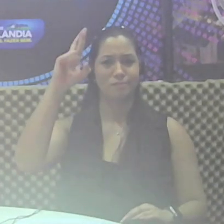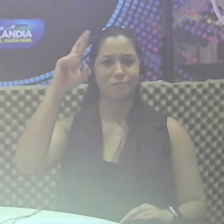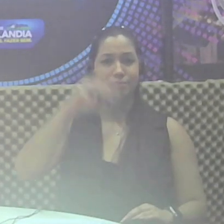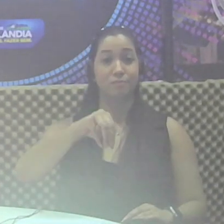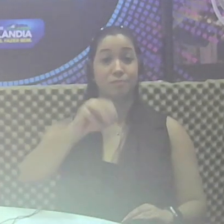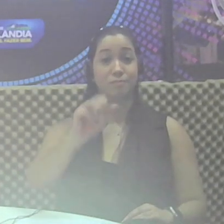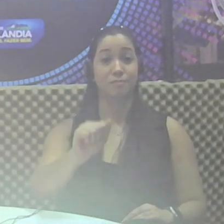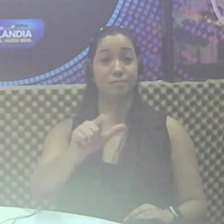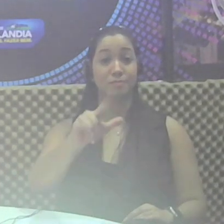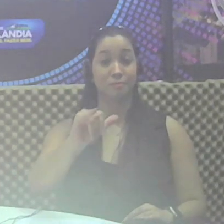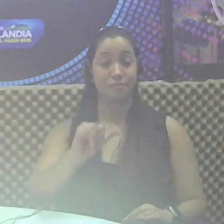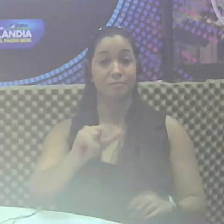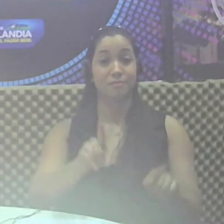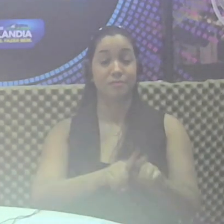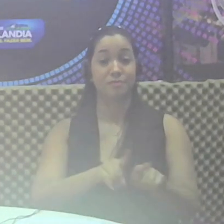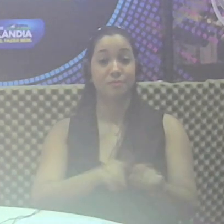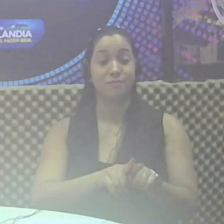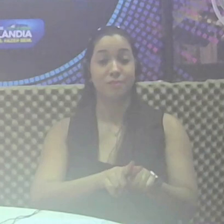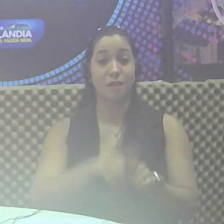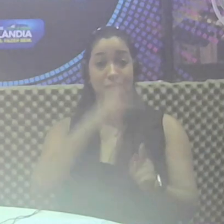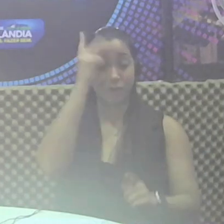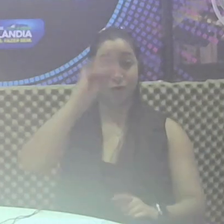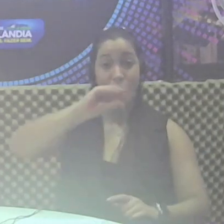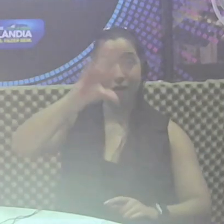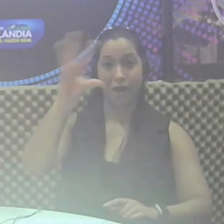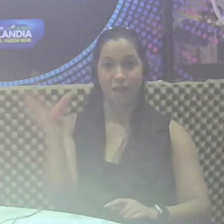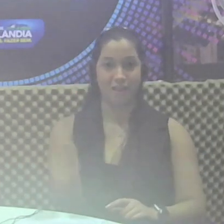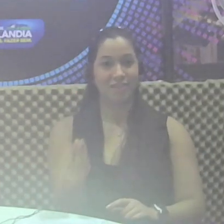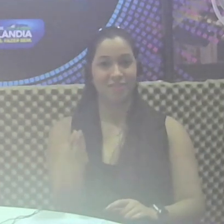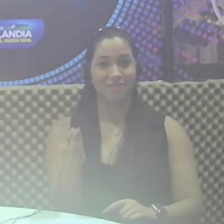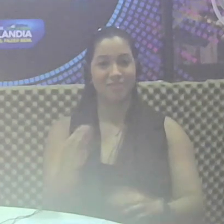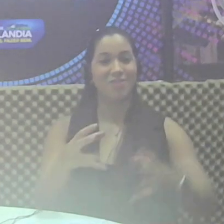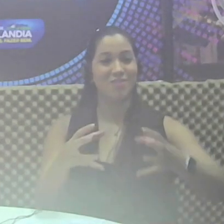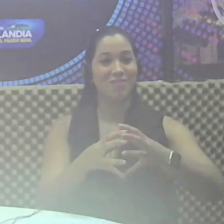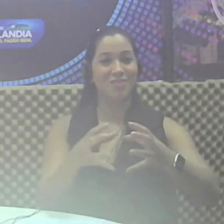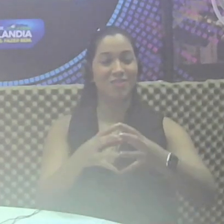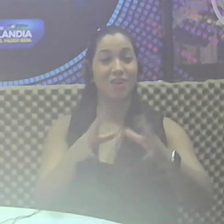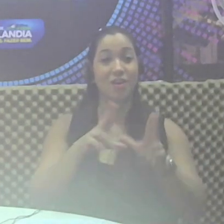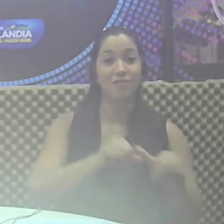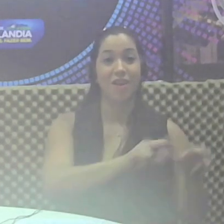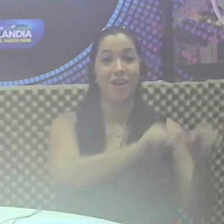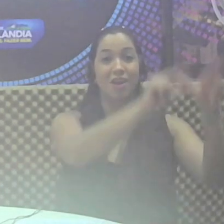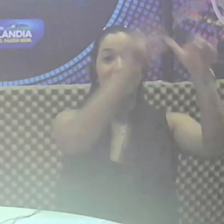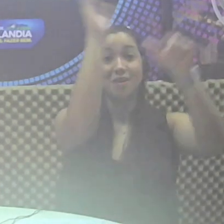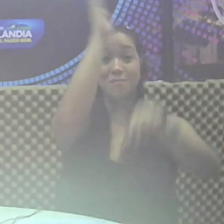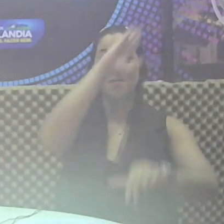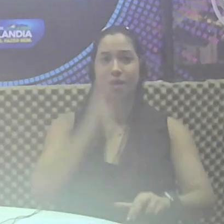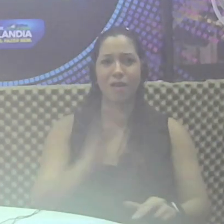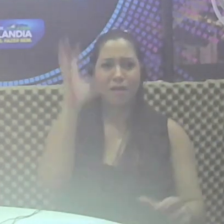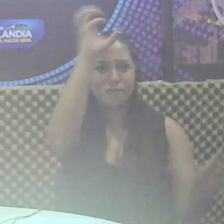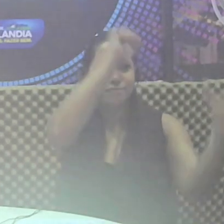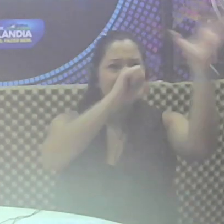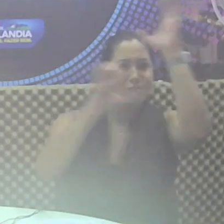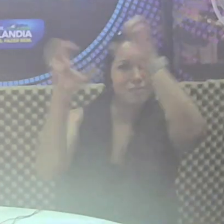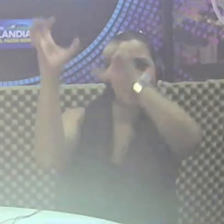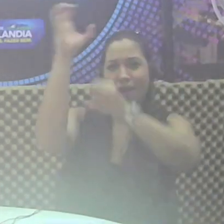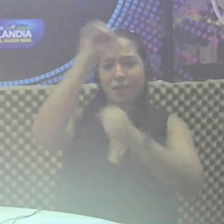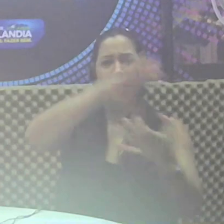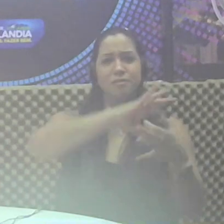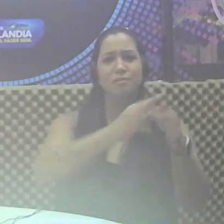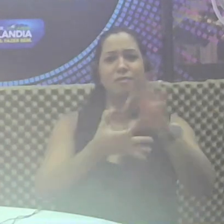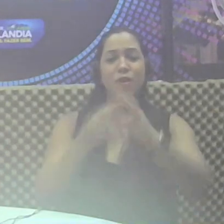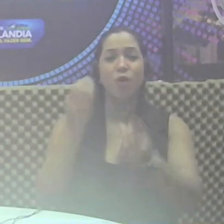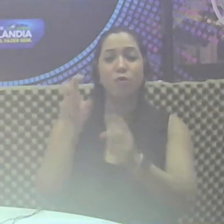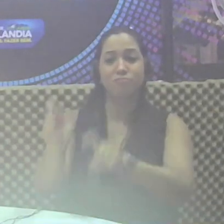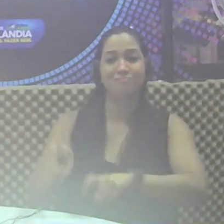e empresários da nação africana. Os membros da delegação estão viajando pelo Brasil para aprender sobre a cadeia